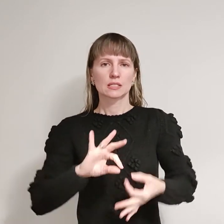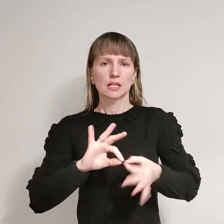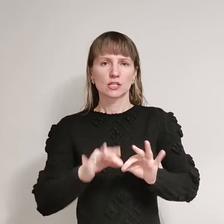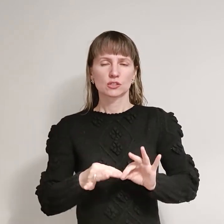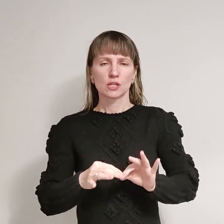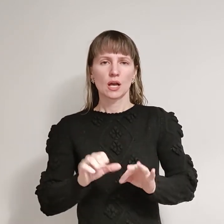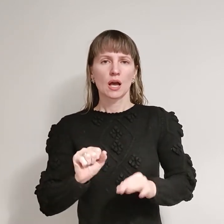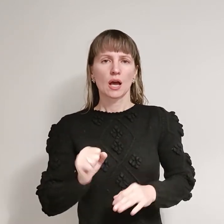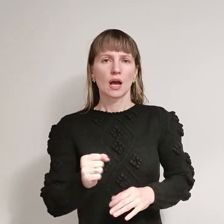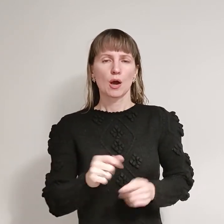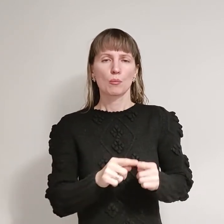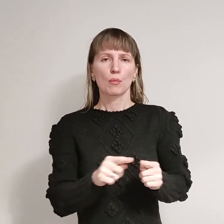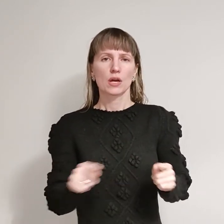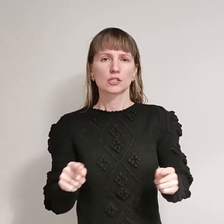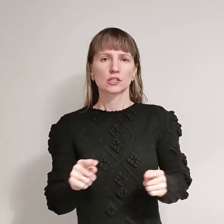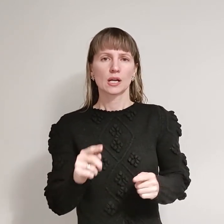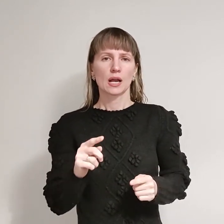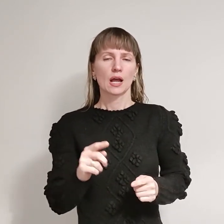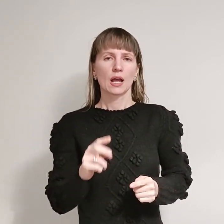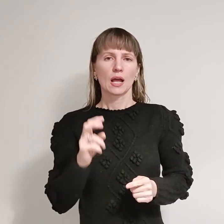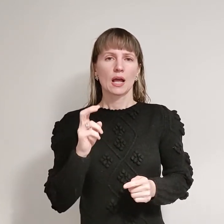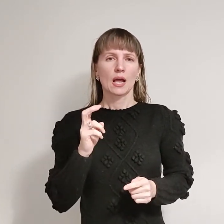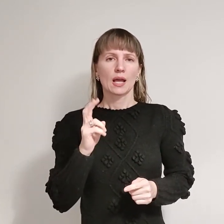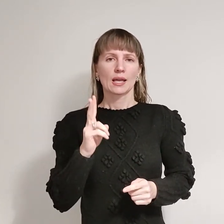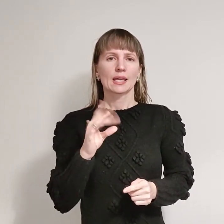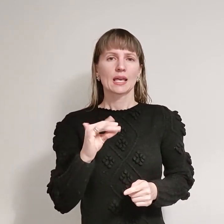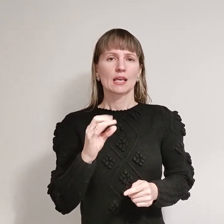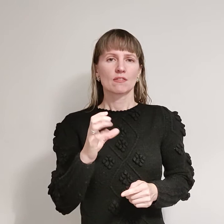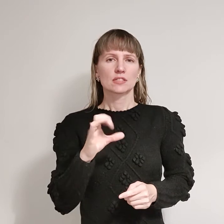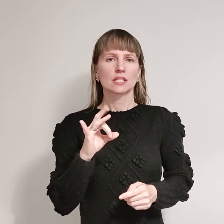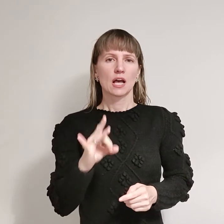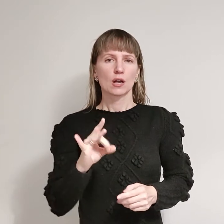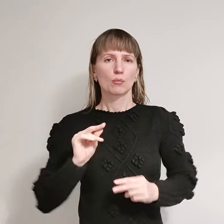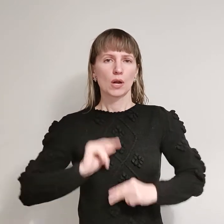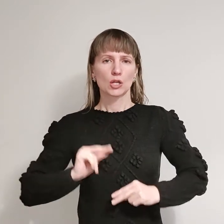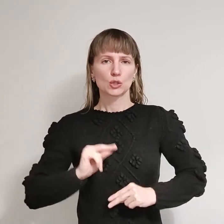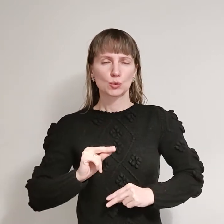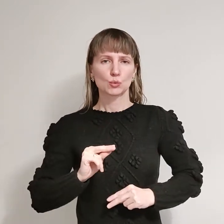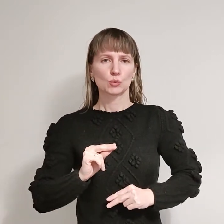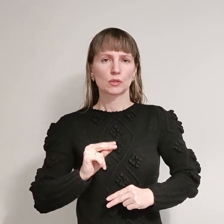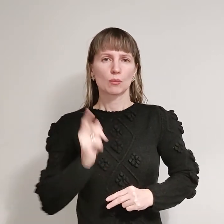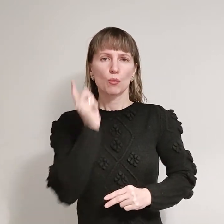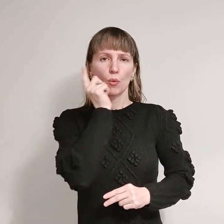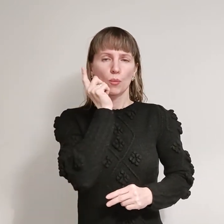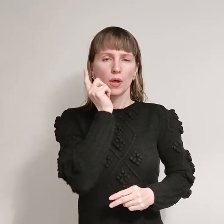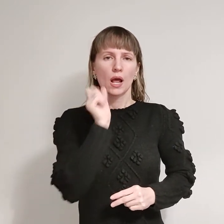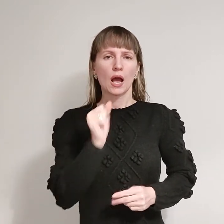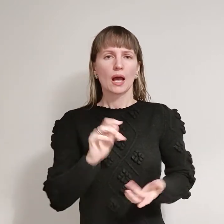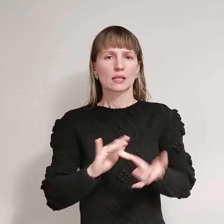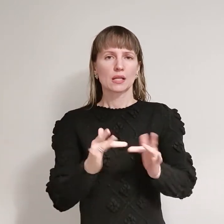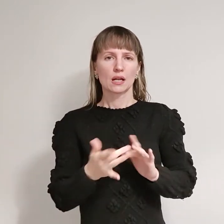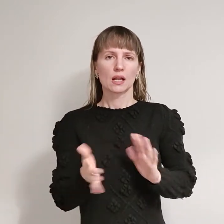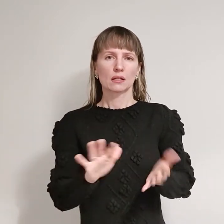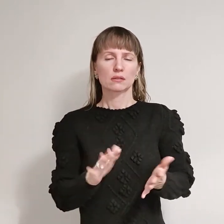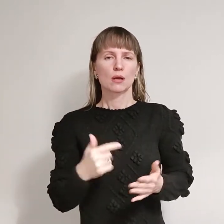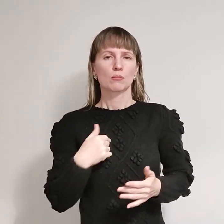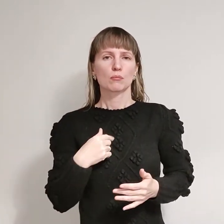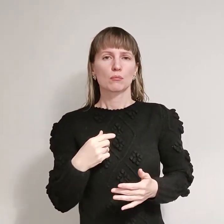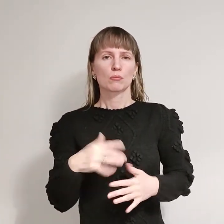власна мережа Київстар працює, але інтернет не ловить. Скажу так, що мирне населення по